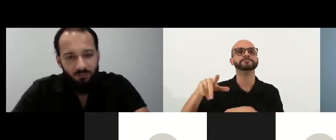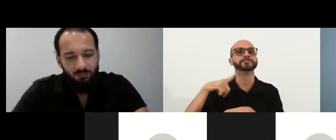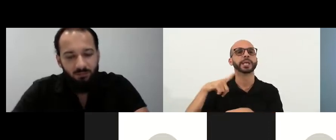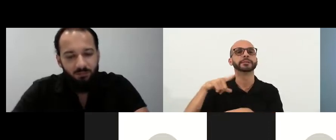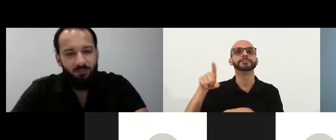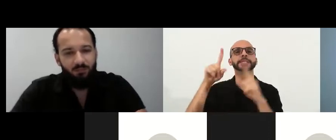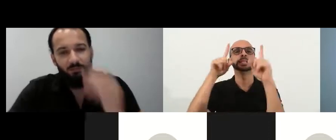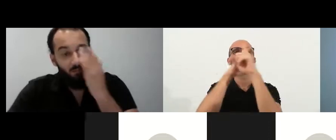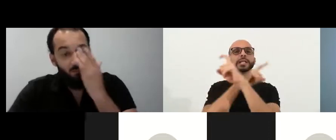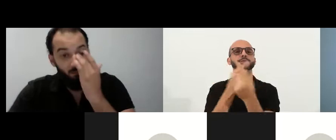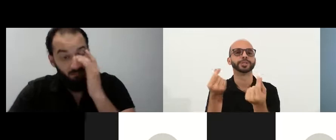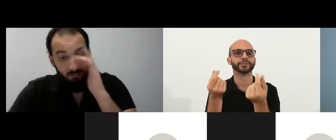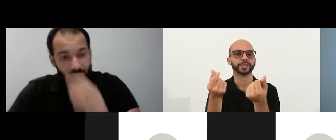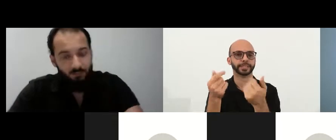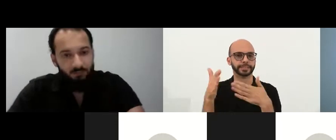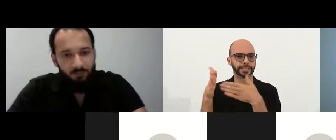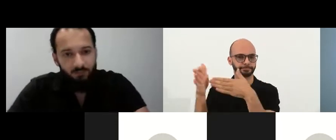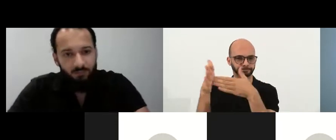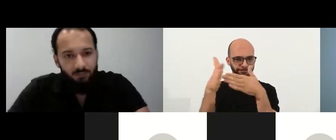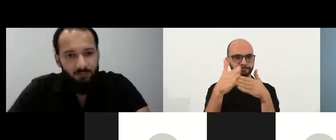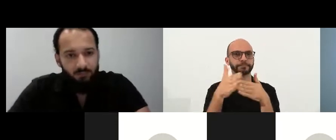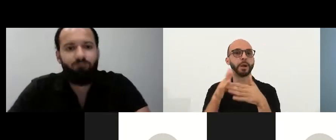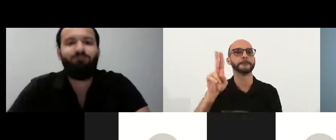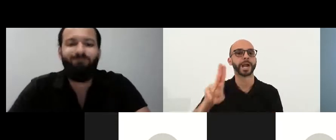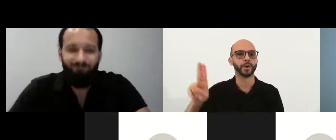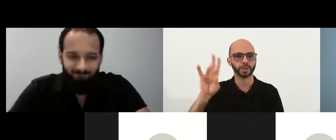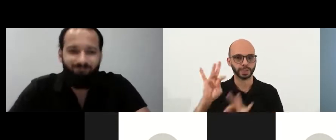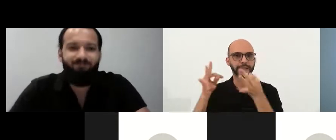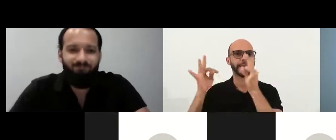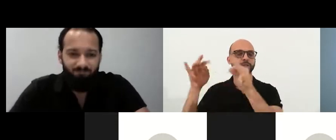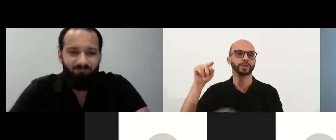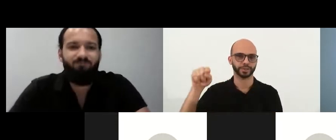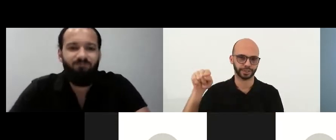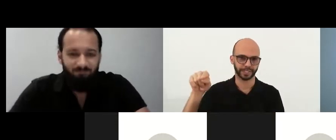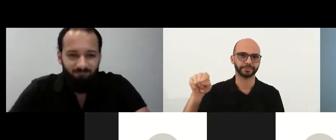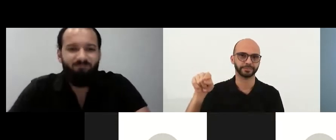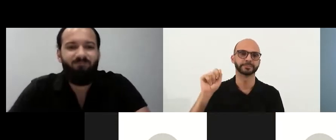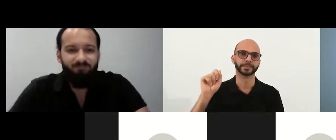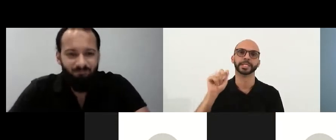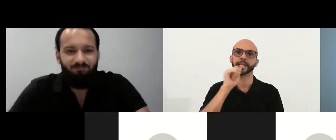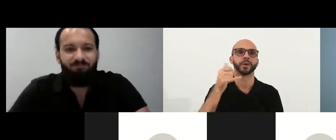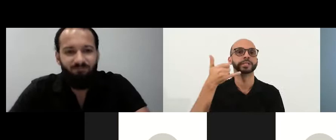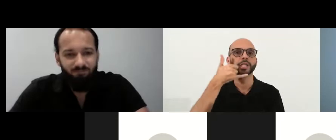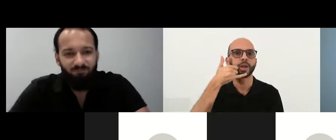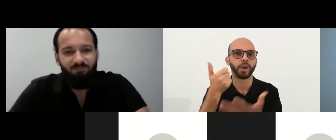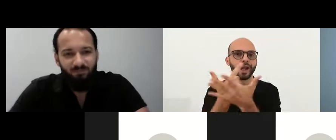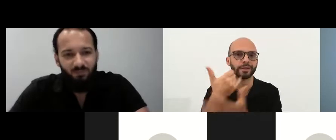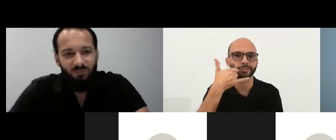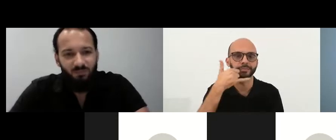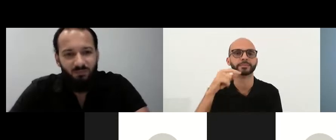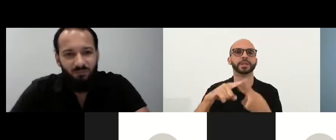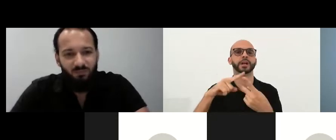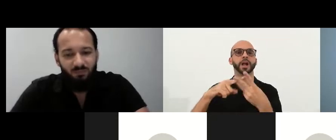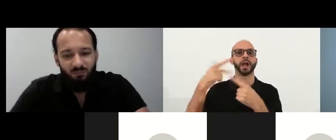que a sociedade tem em relação a essas algumas, né, a nossa sociedade tem dificuldade financeira, né, em